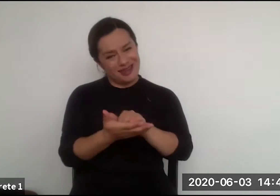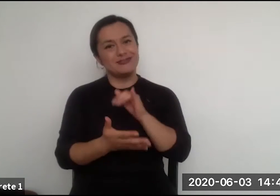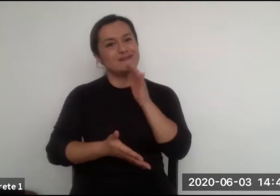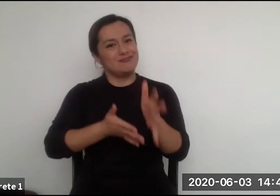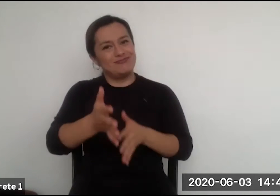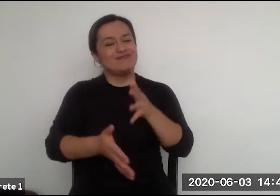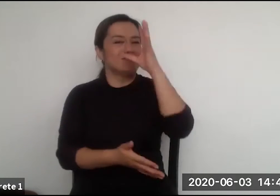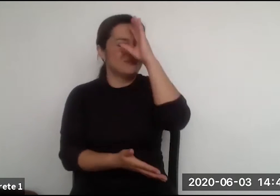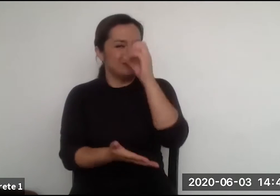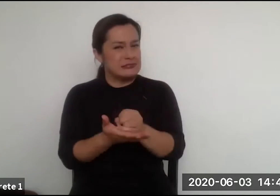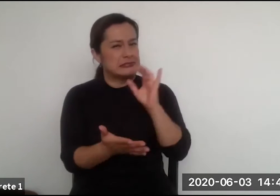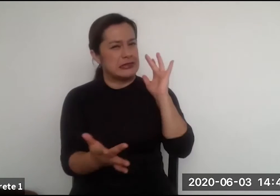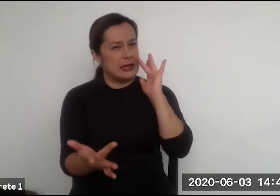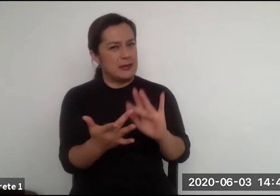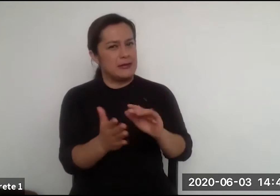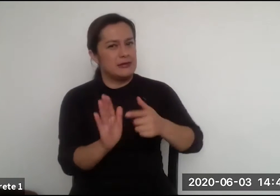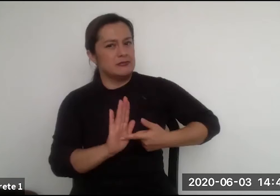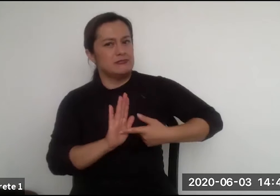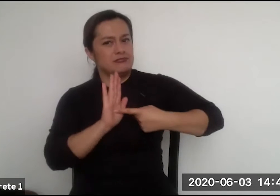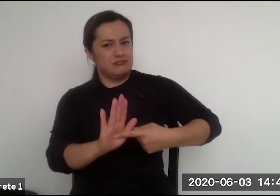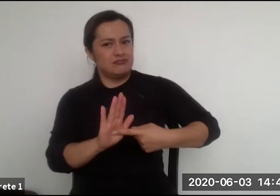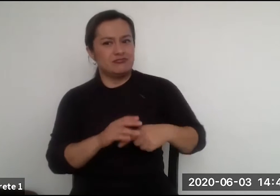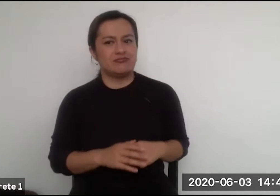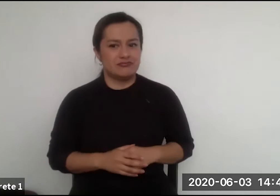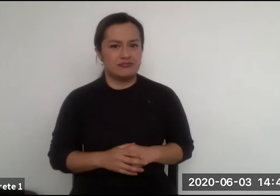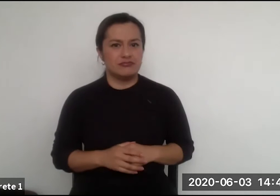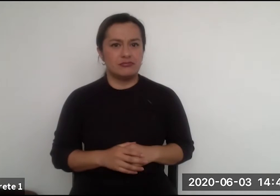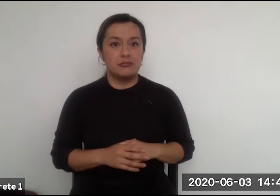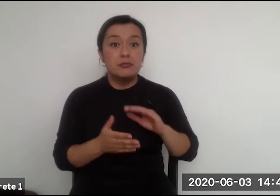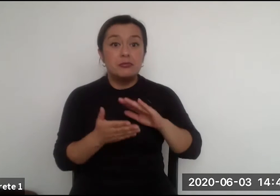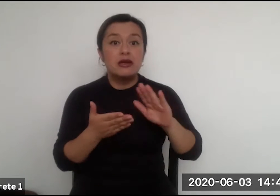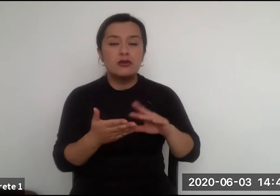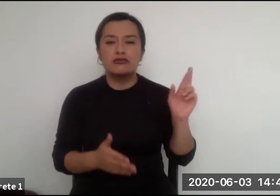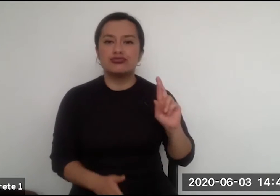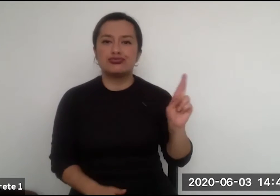Me ubico desde allí para entender, por ejemplo, perdón,